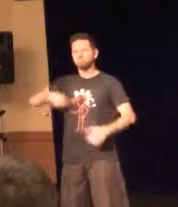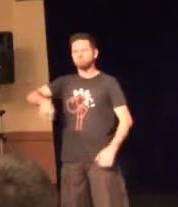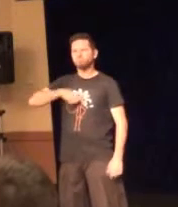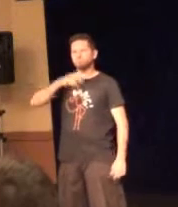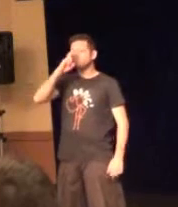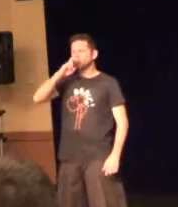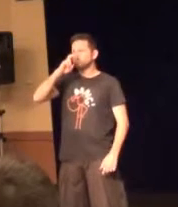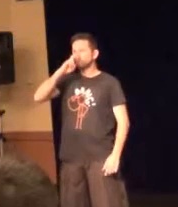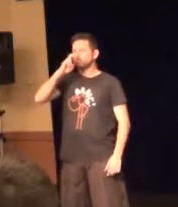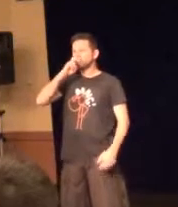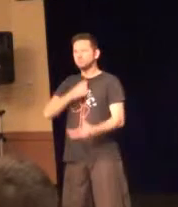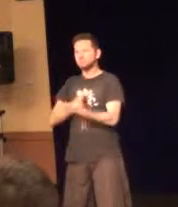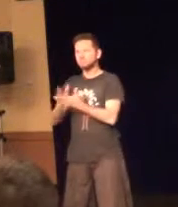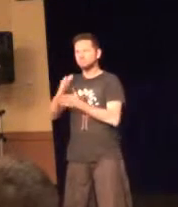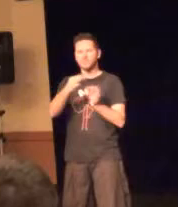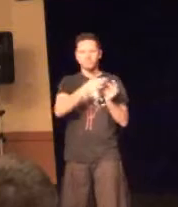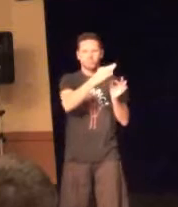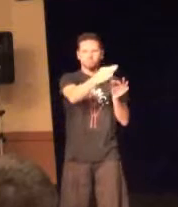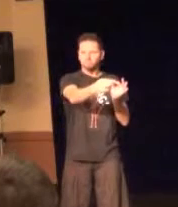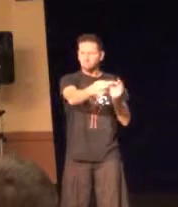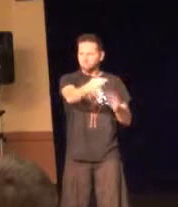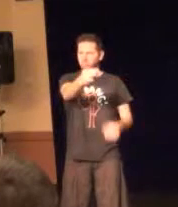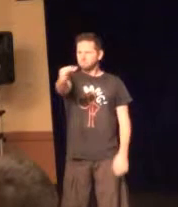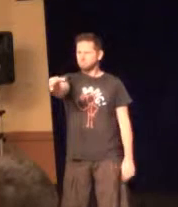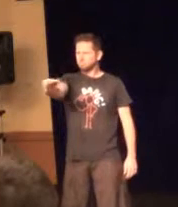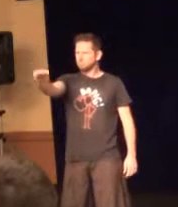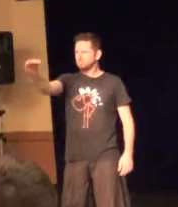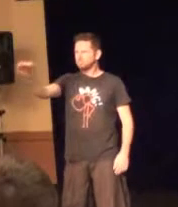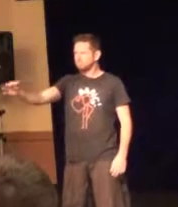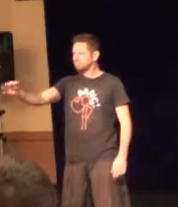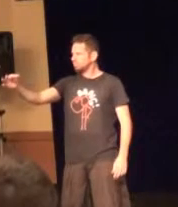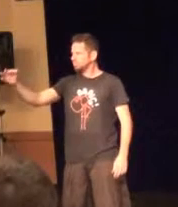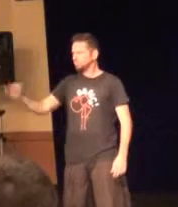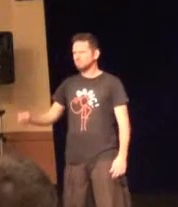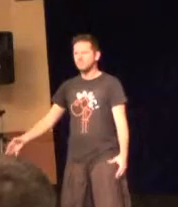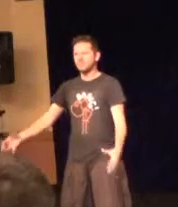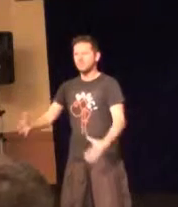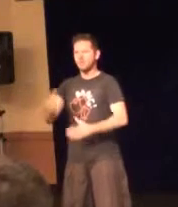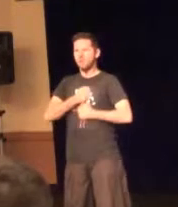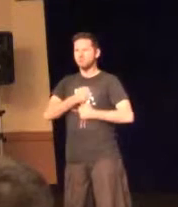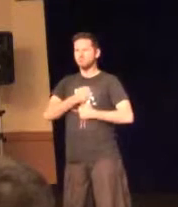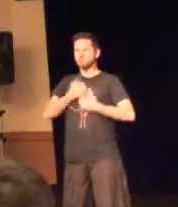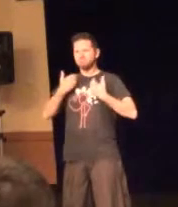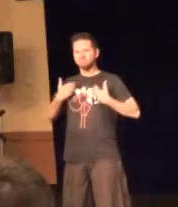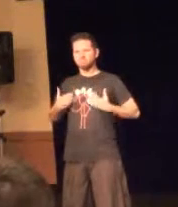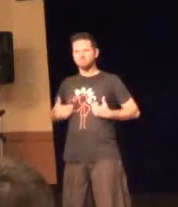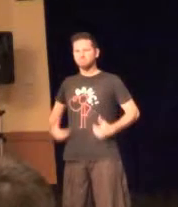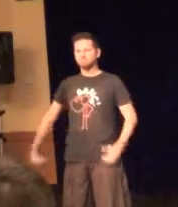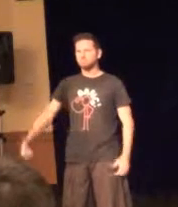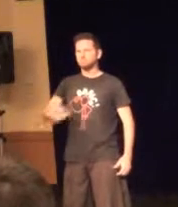Je cherche. Contaminé, atteint. Porteur sain.